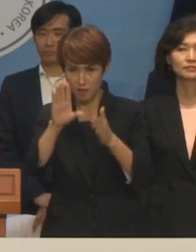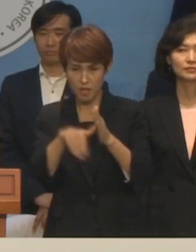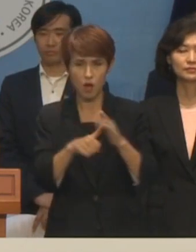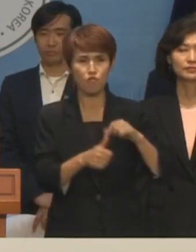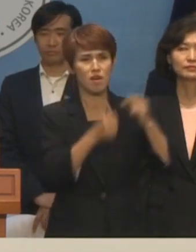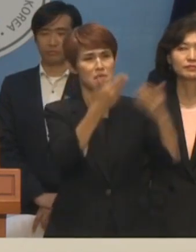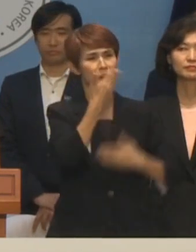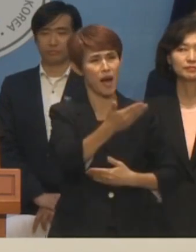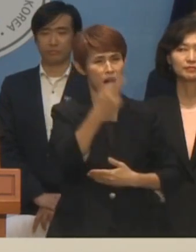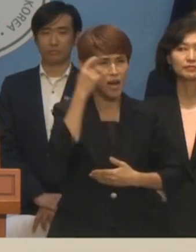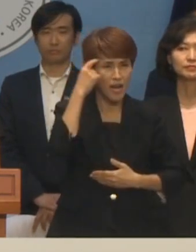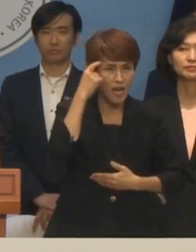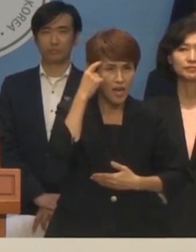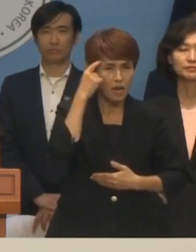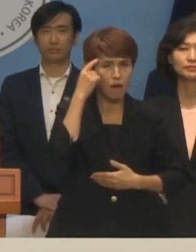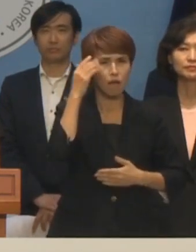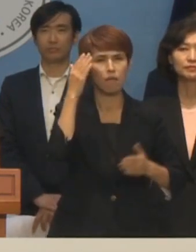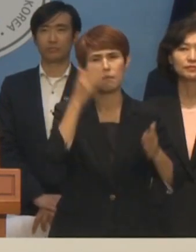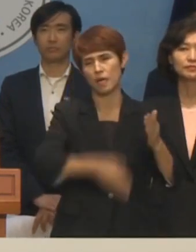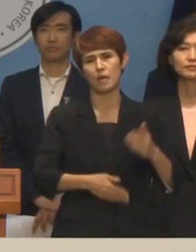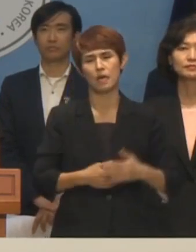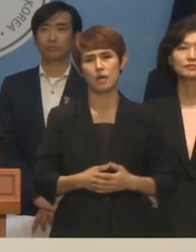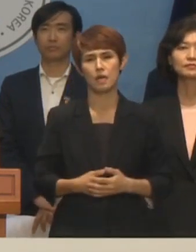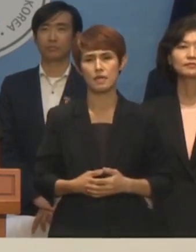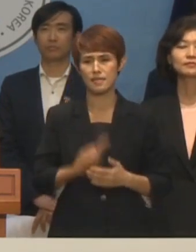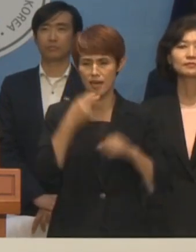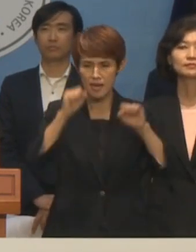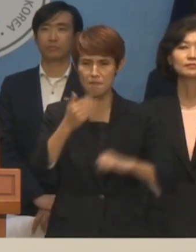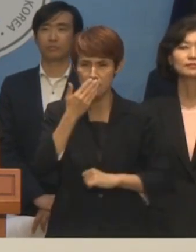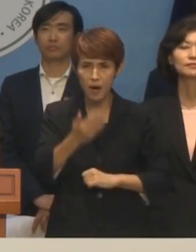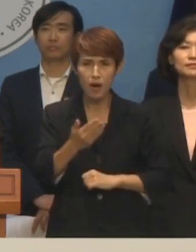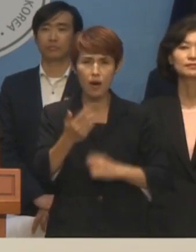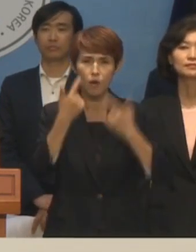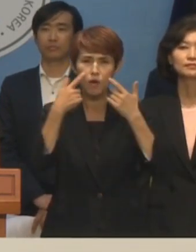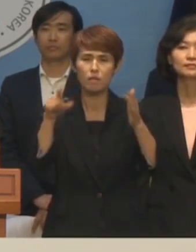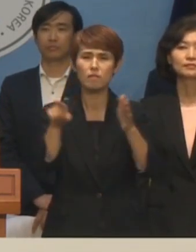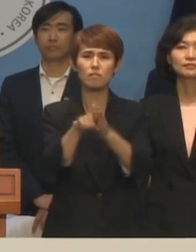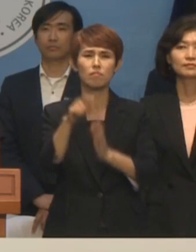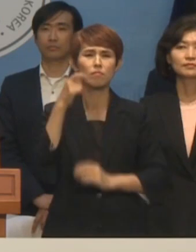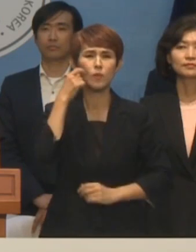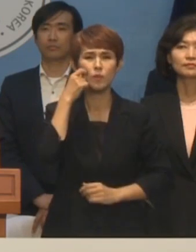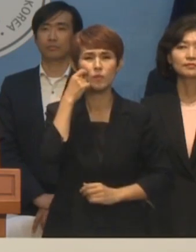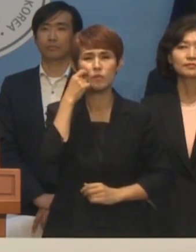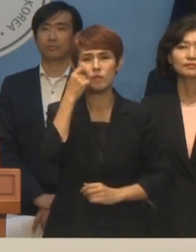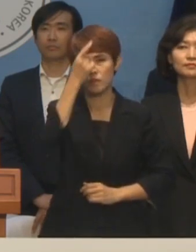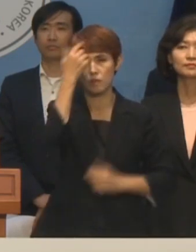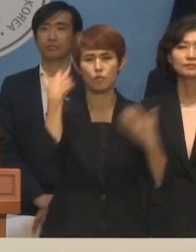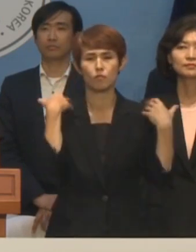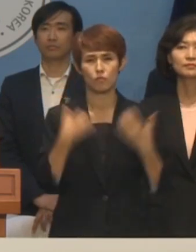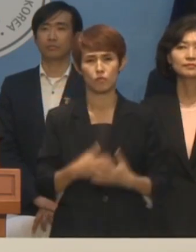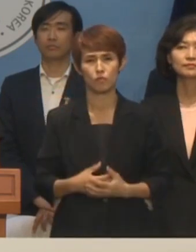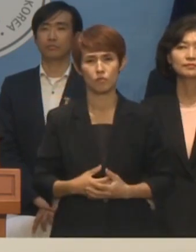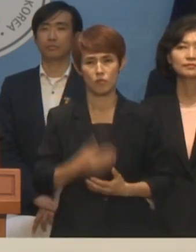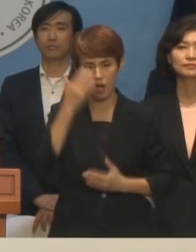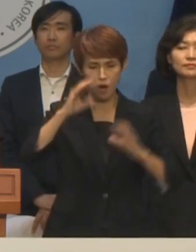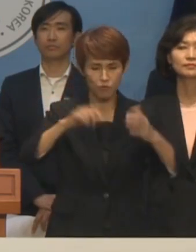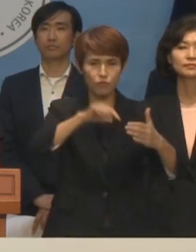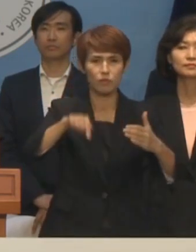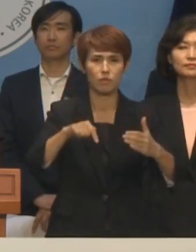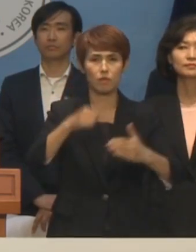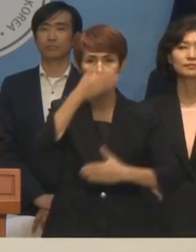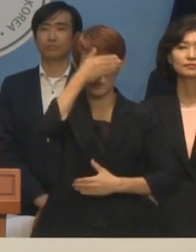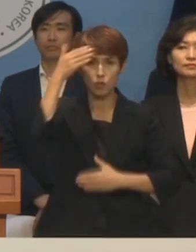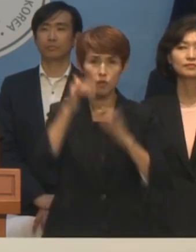희미해집니다. 살아남을 수 있으리라는 확신조차 없는 이 나라에서 도대체 어떻게 청년이